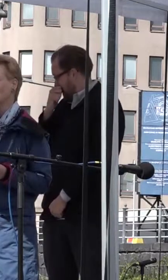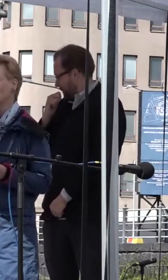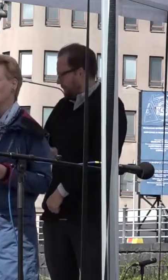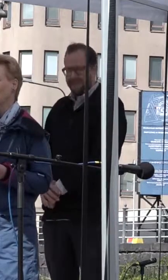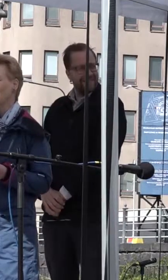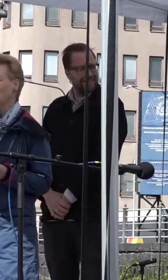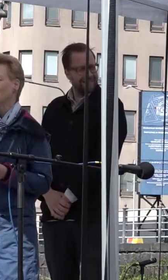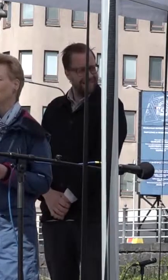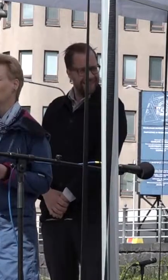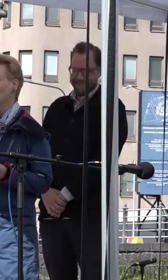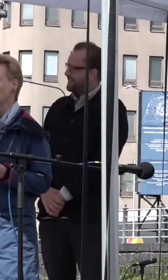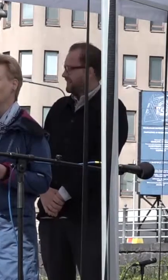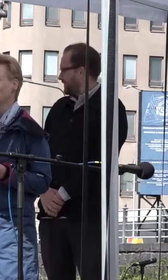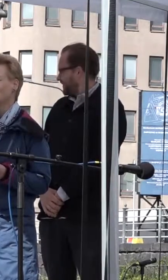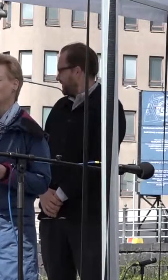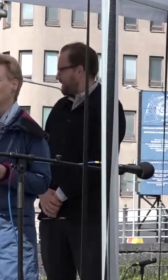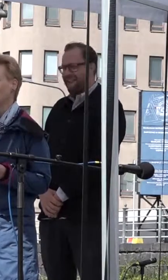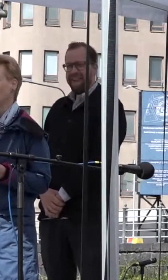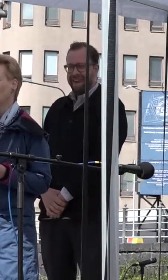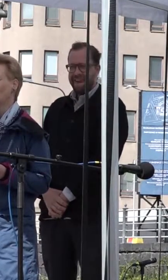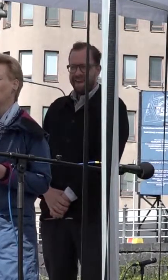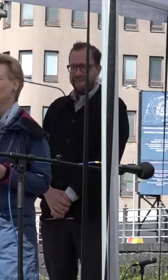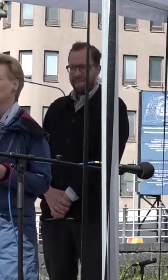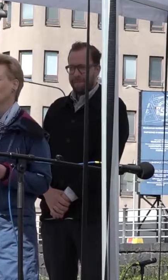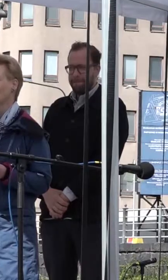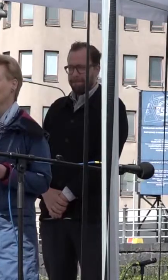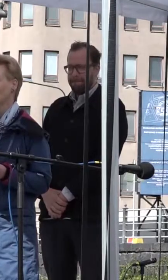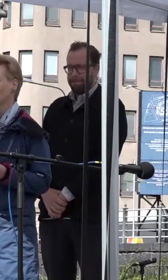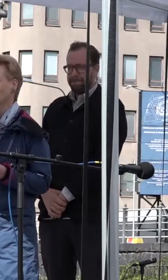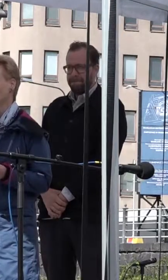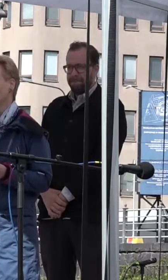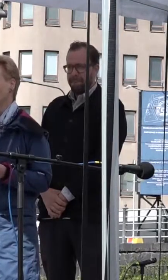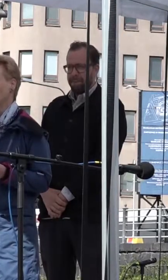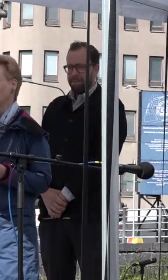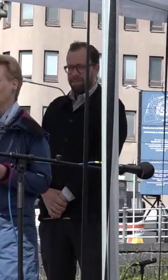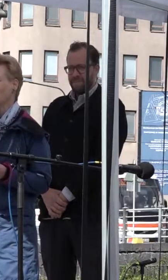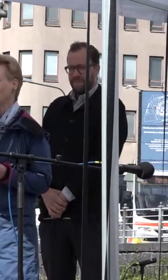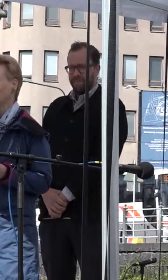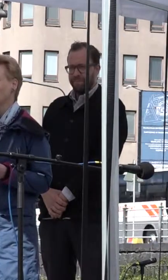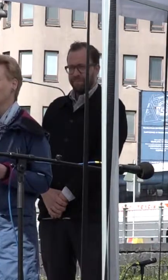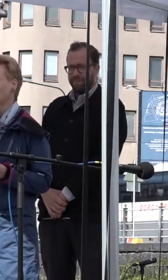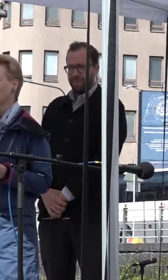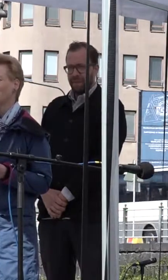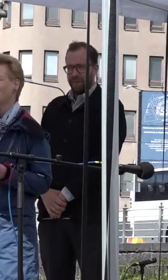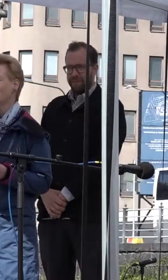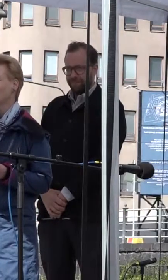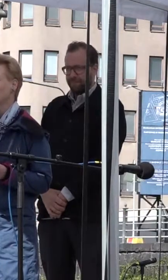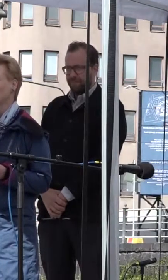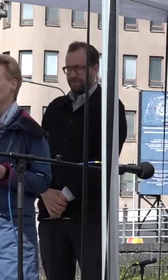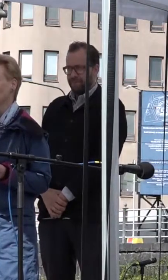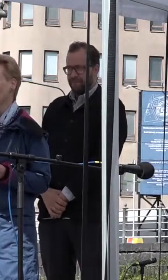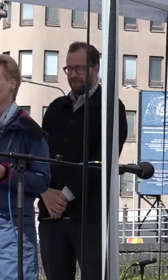sitä, että me ei nyt vaan tästä lähtien sitten enää olla vain sote-kansalaisia, vaan meistä tulee ihan kansalaisia